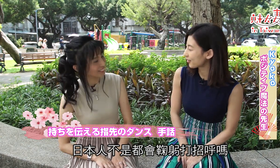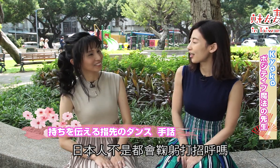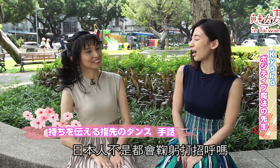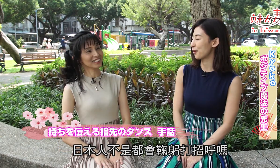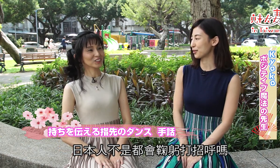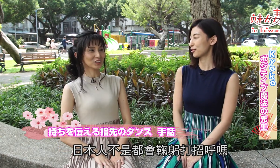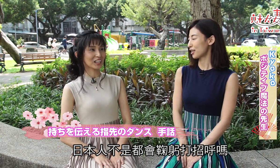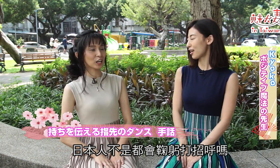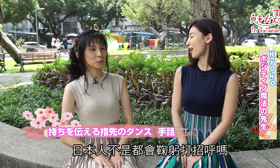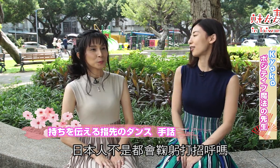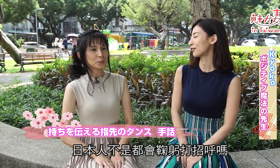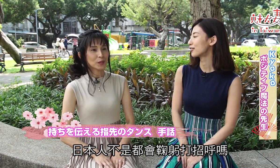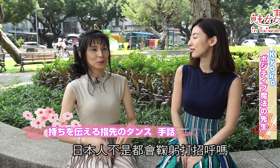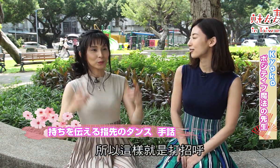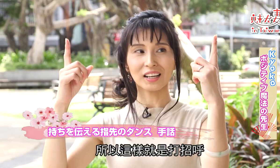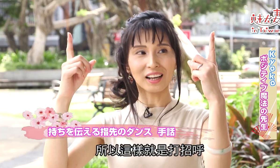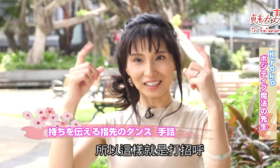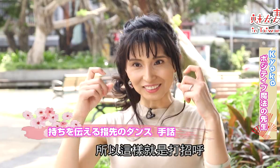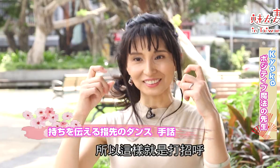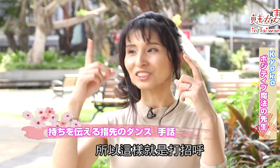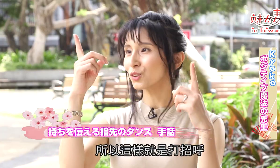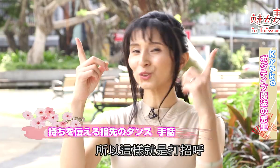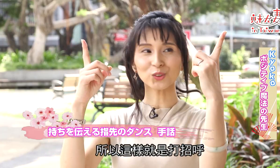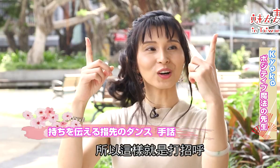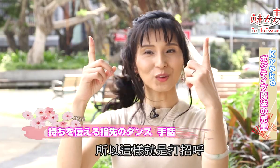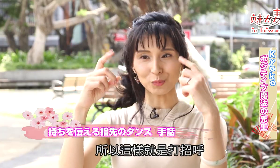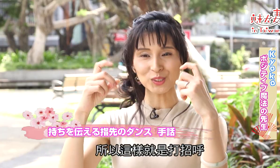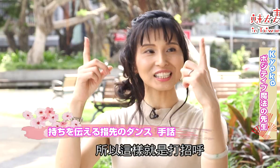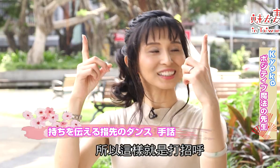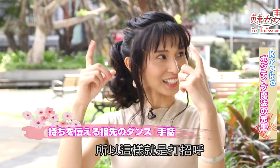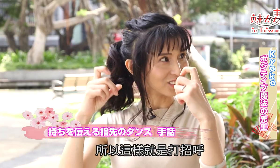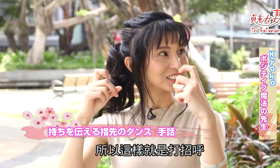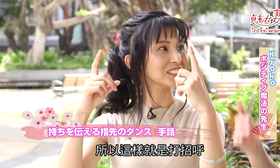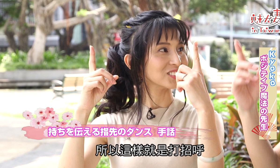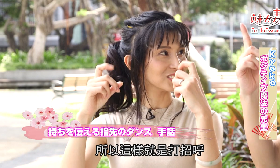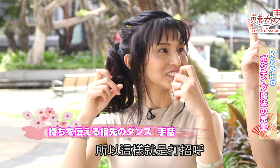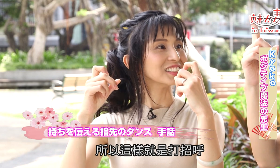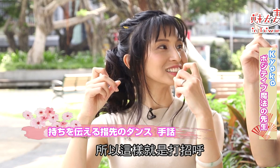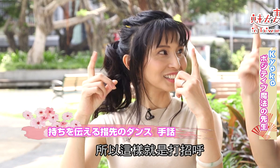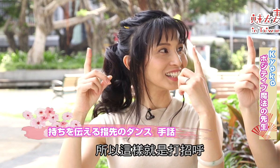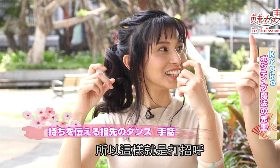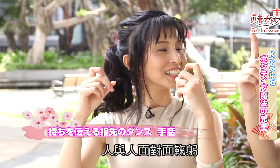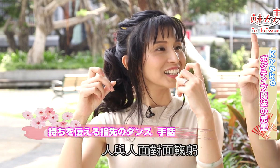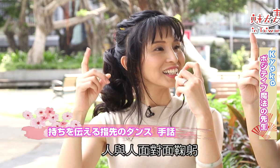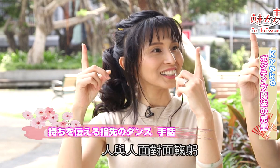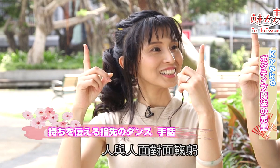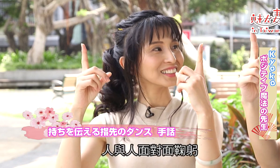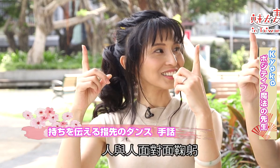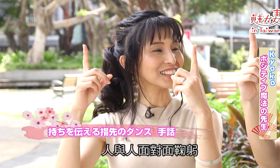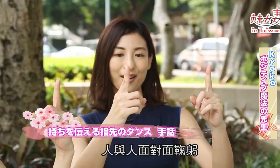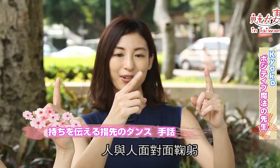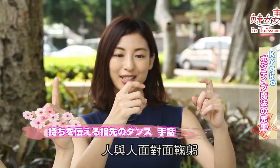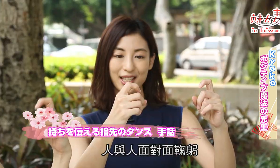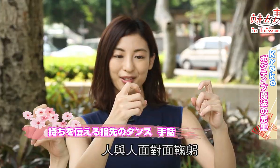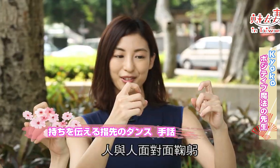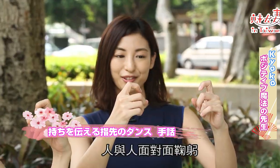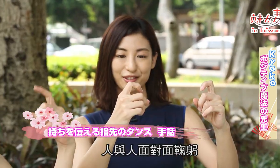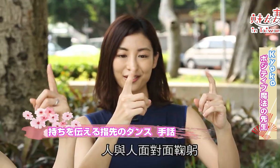。なので、はい、あのこれが挨拶、人と人がこう向き合ってお辞儀をするなんですね。 人と人が向き合ってお辞儀をする。そうです、 ドコンとこう、は